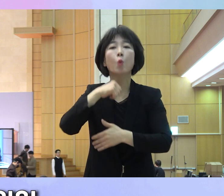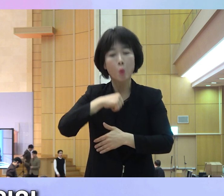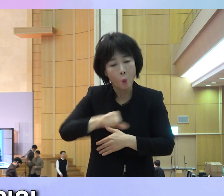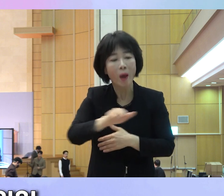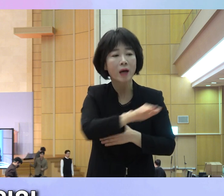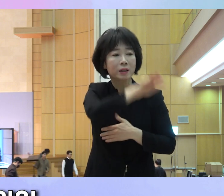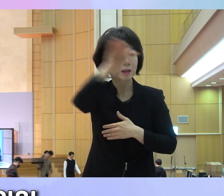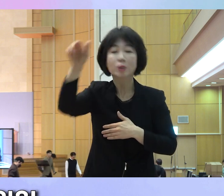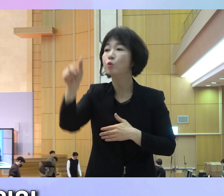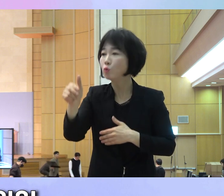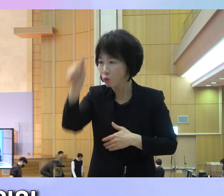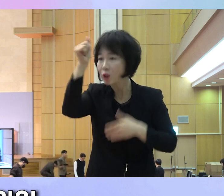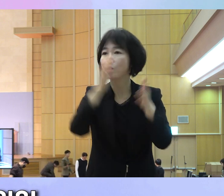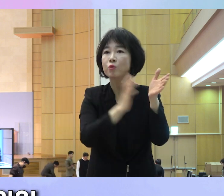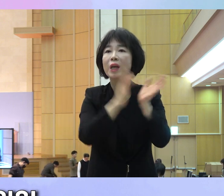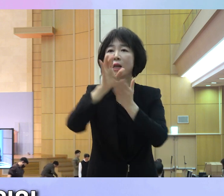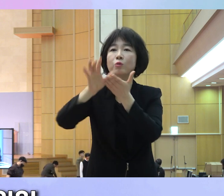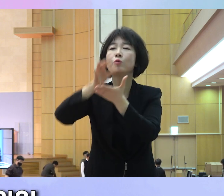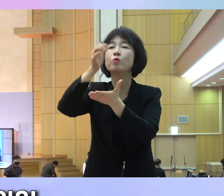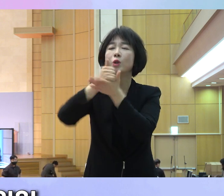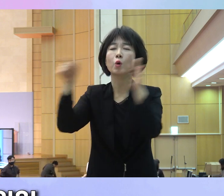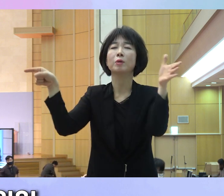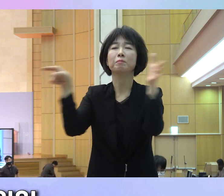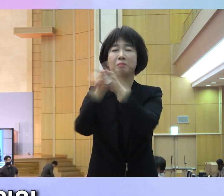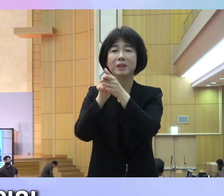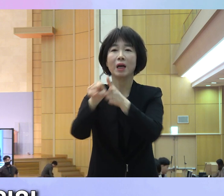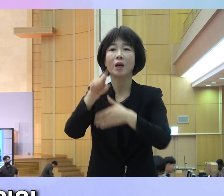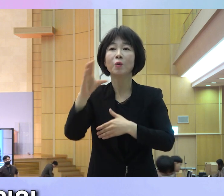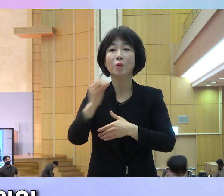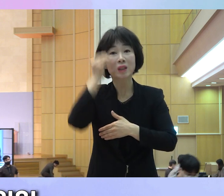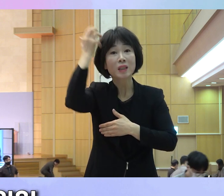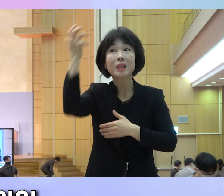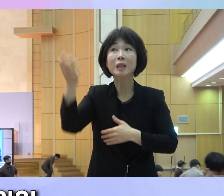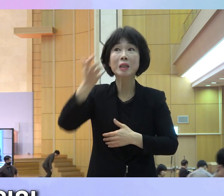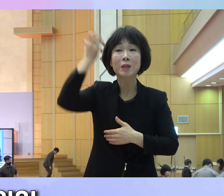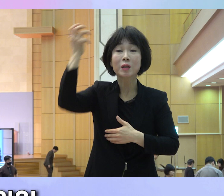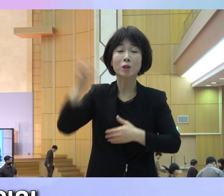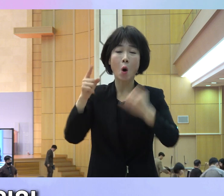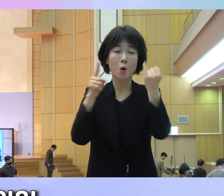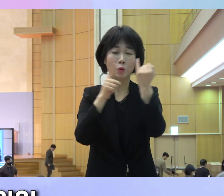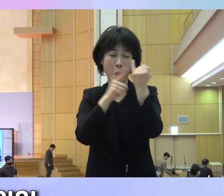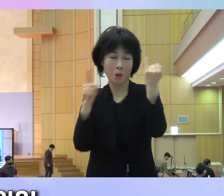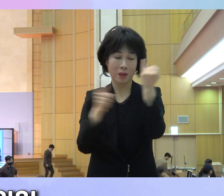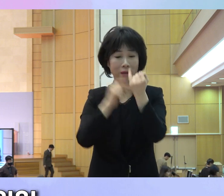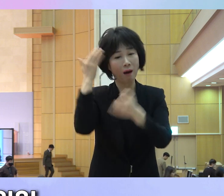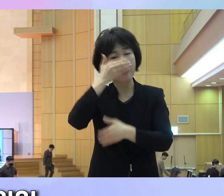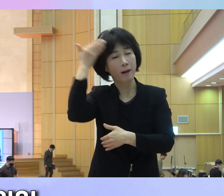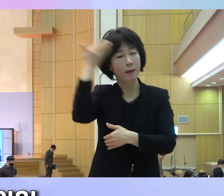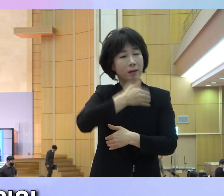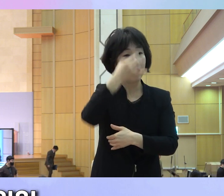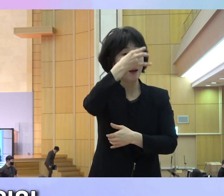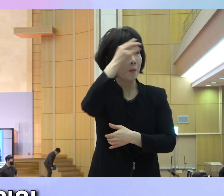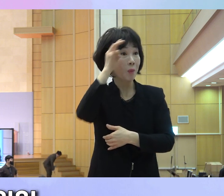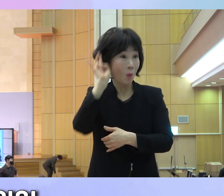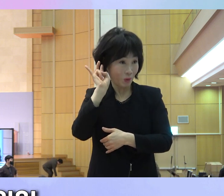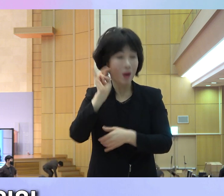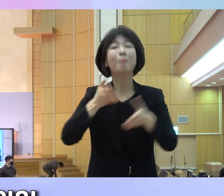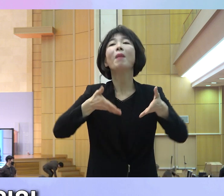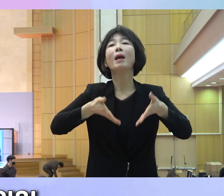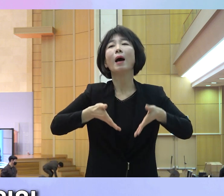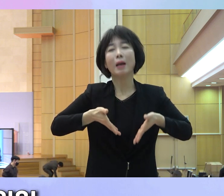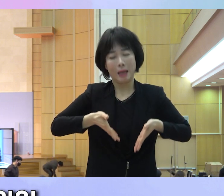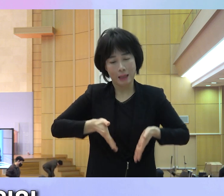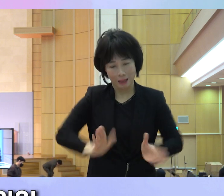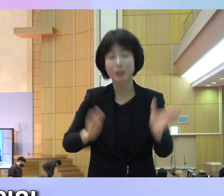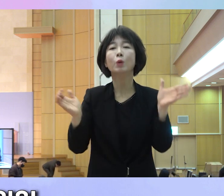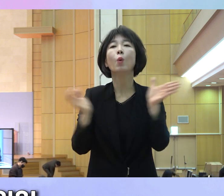믿사오며 그 외아들 우리 주 예수 그리스도를 믿사오니 이는 성령으로 잉태하사